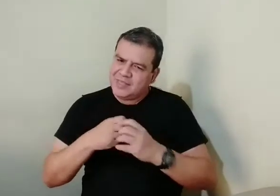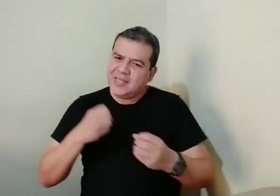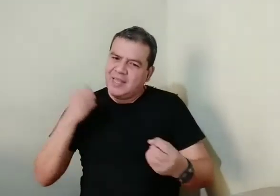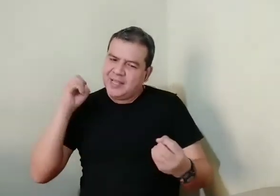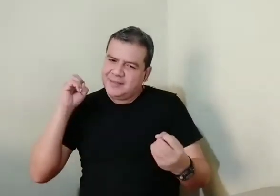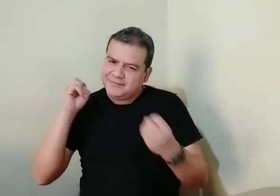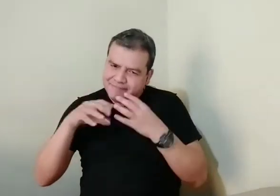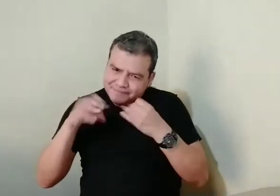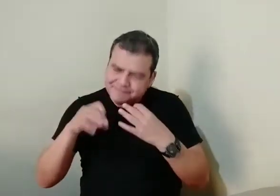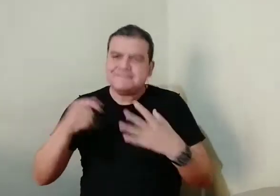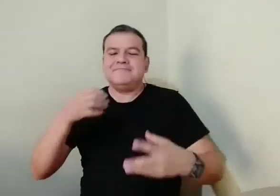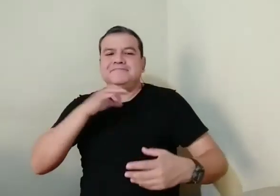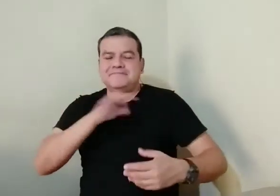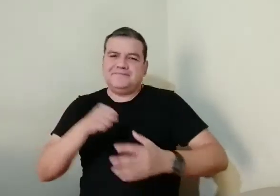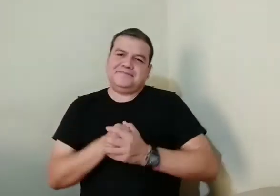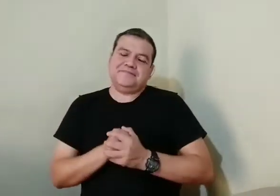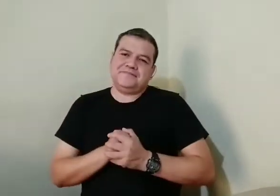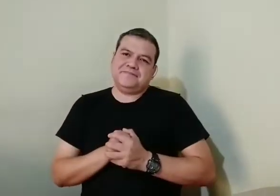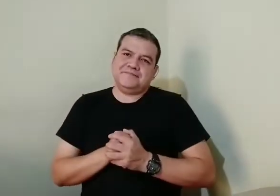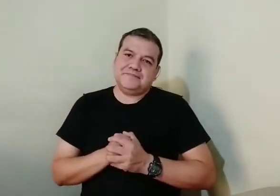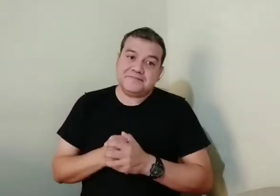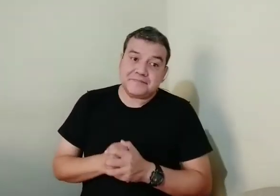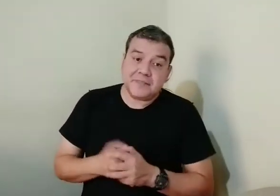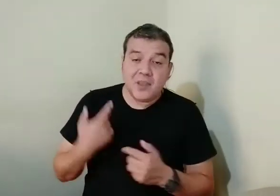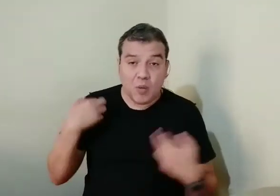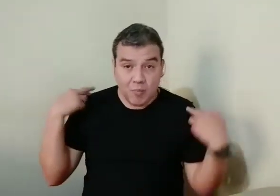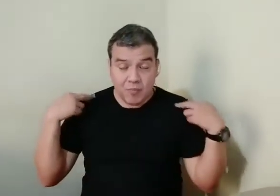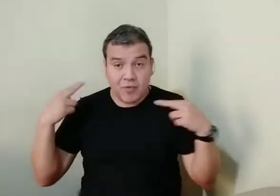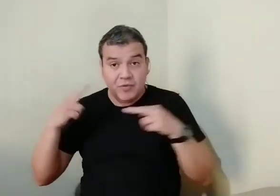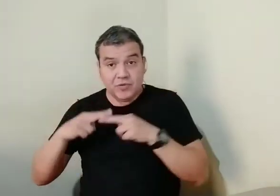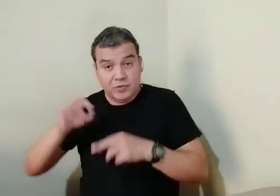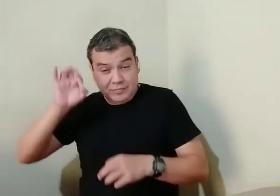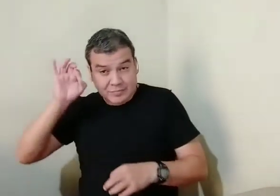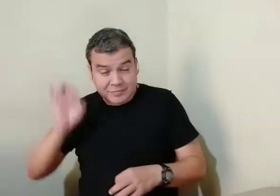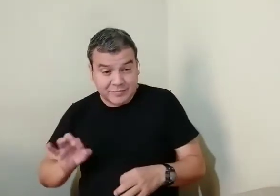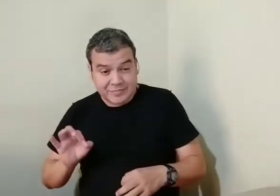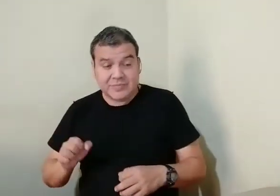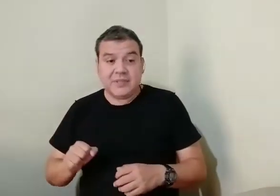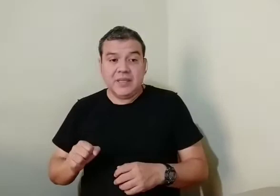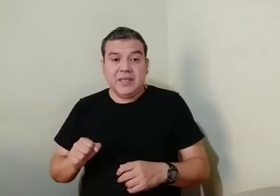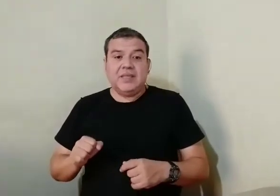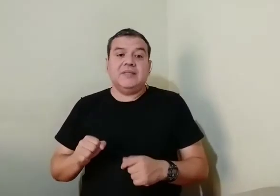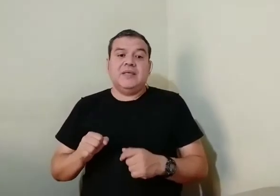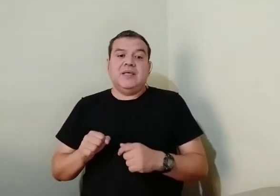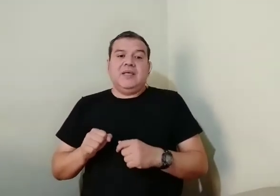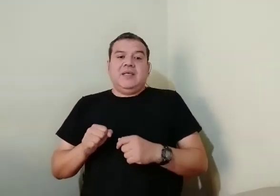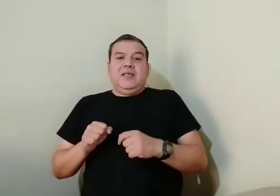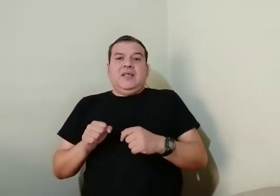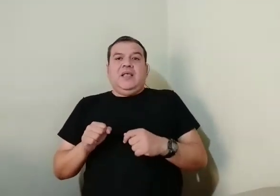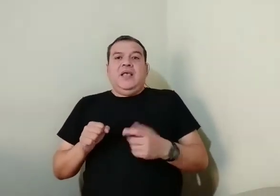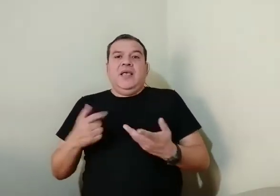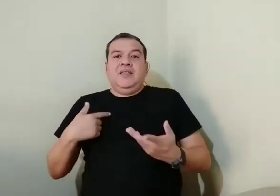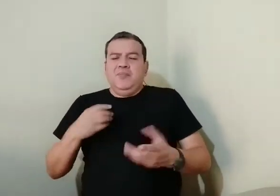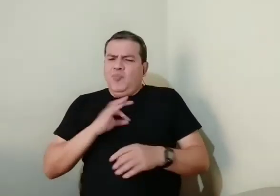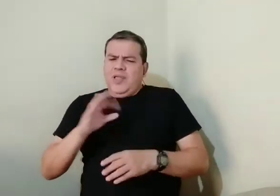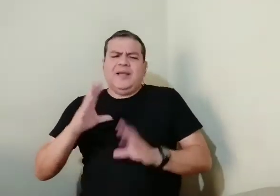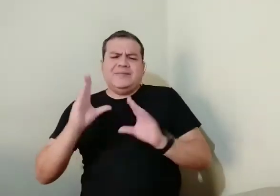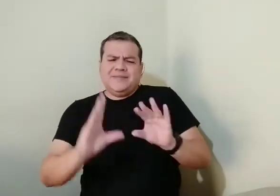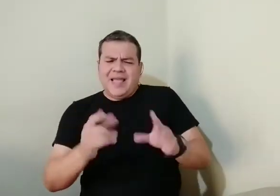pocos dones tan valiosos como el de su compañía. Puede decirse de los hombres y las mujeres,